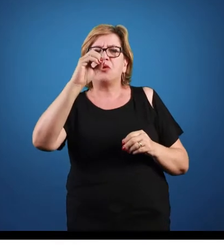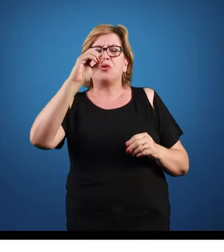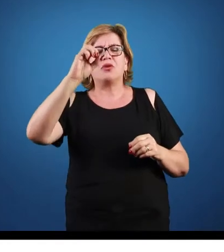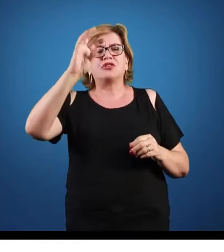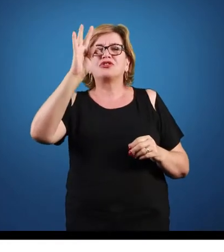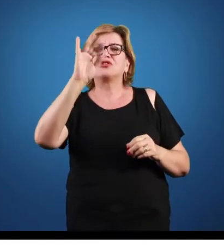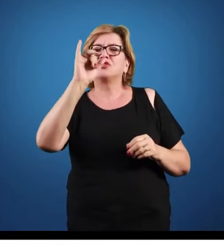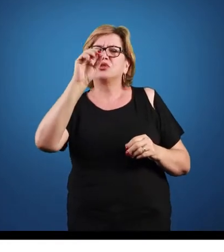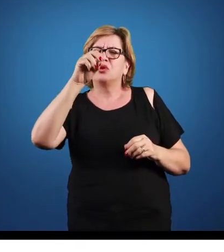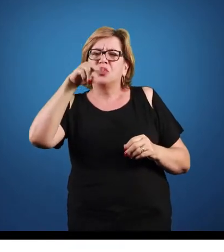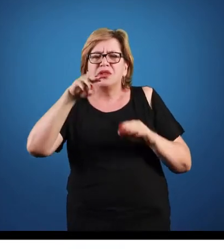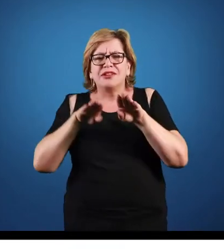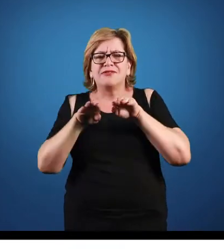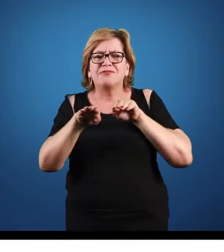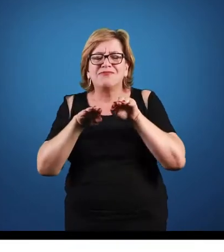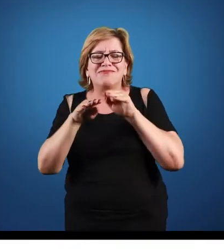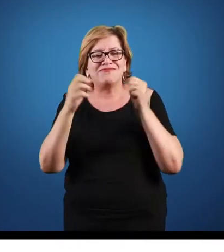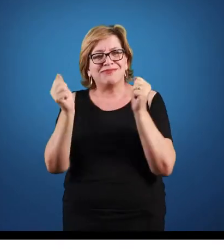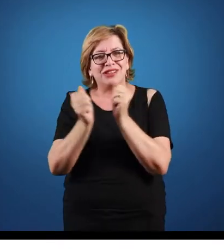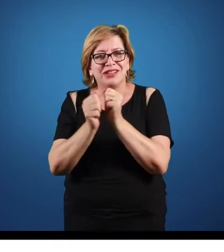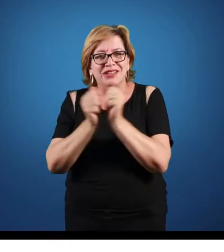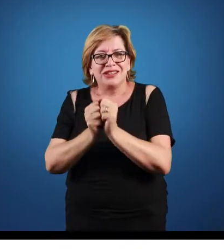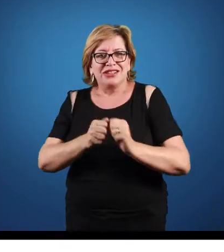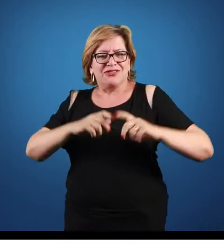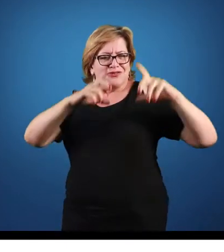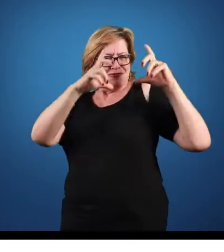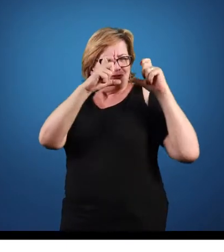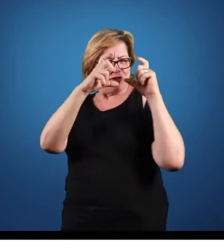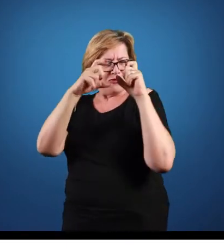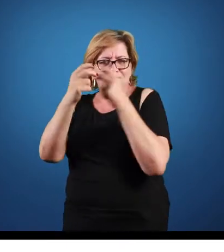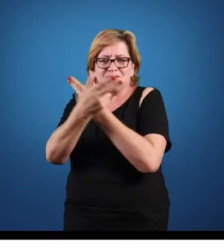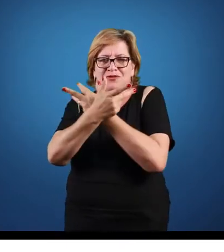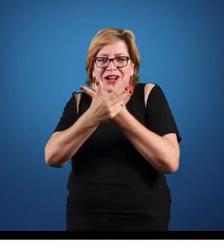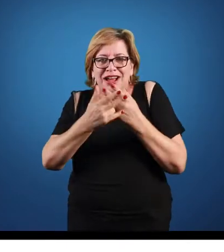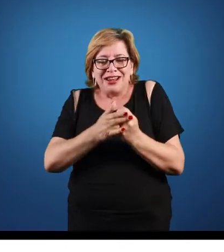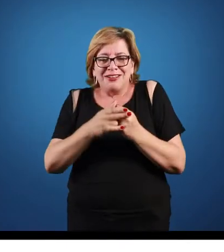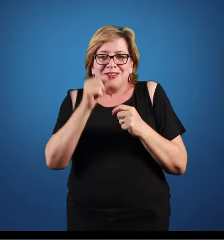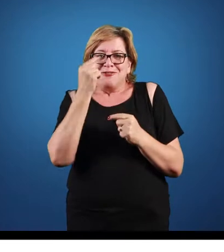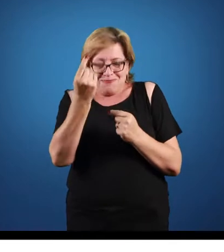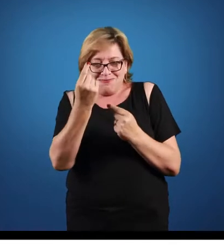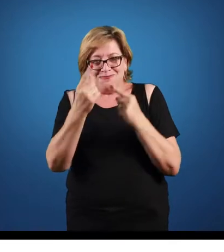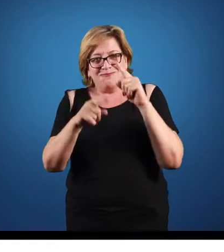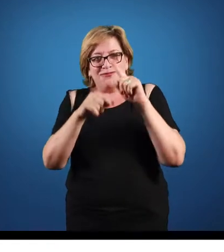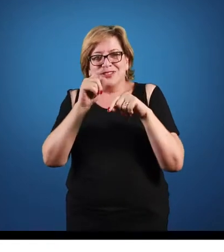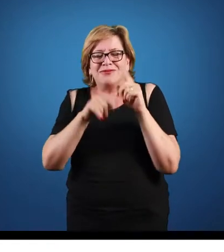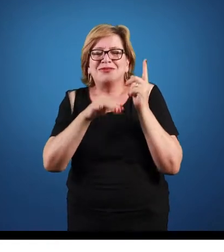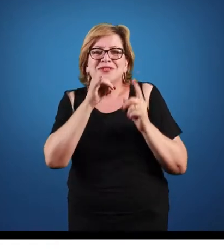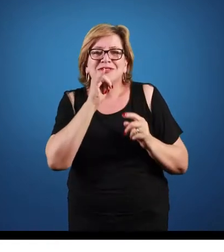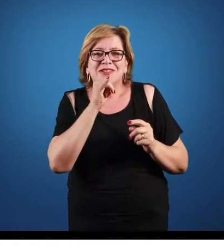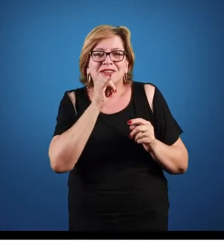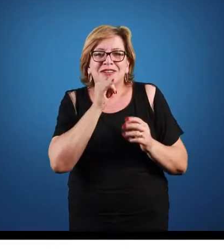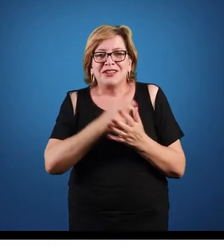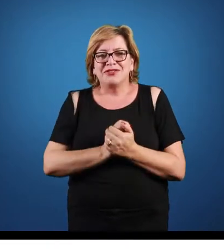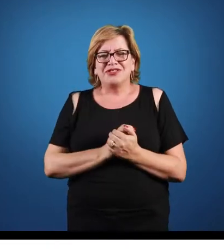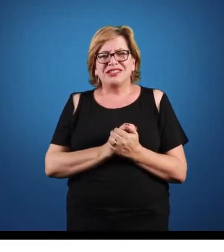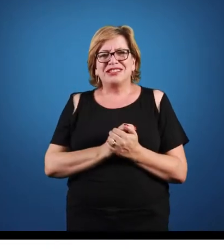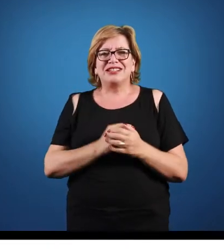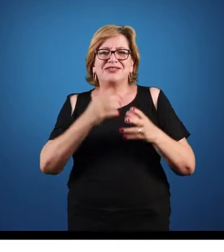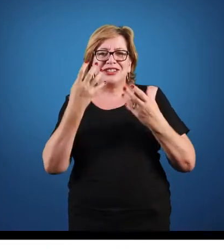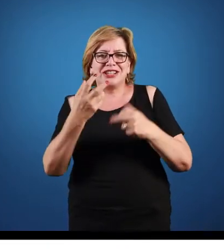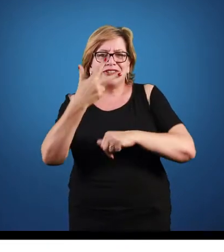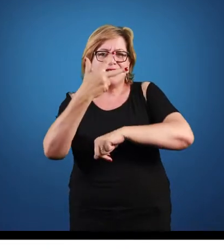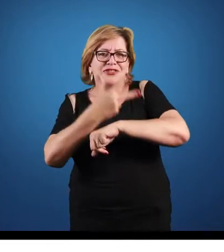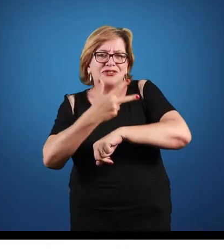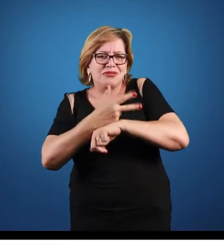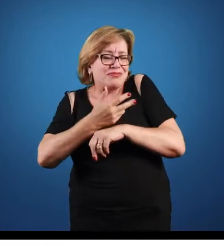movimento para as fotografias então você vai tirar várias fotos de um objeto né é por exemplo vamos supor que você queira fazer um